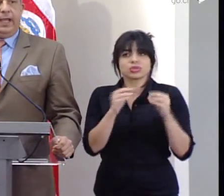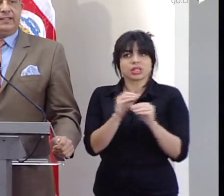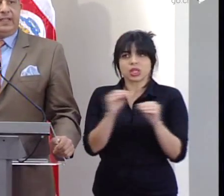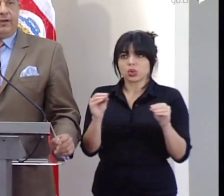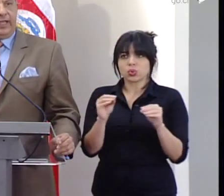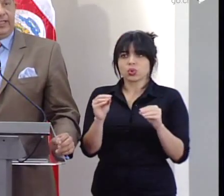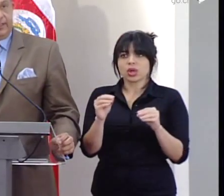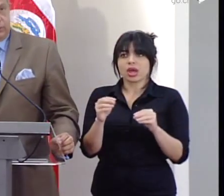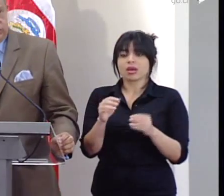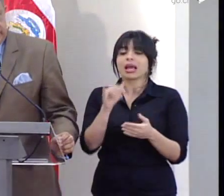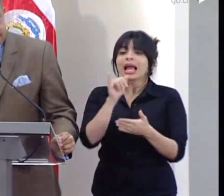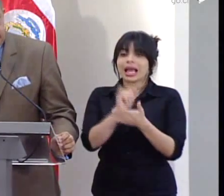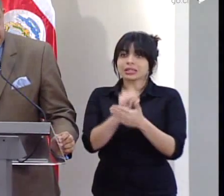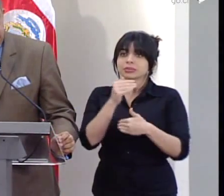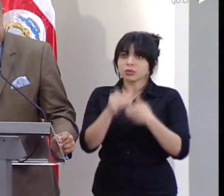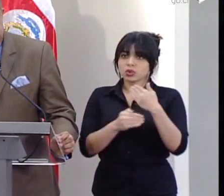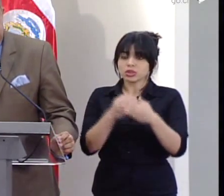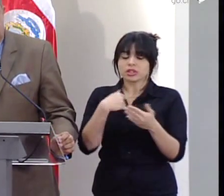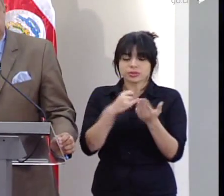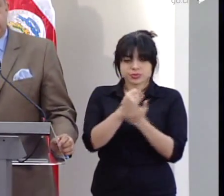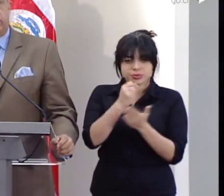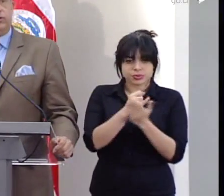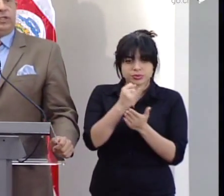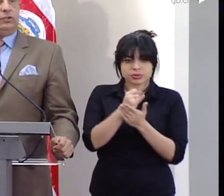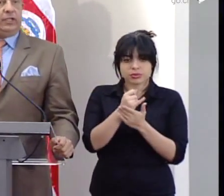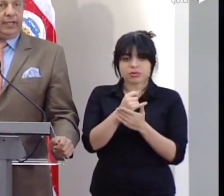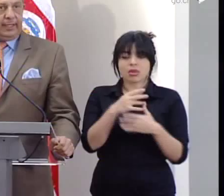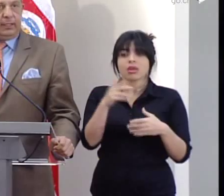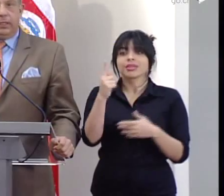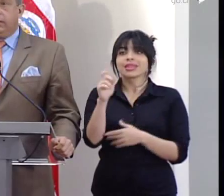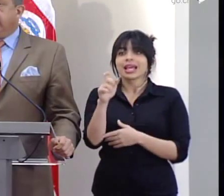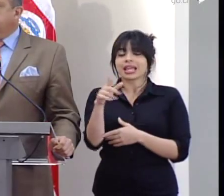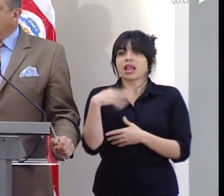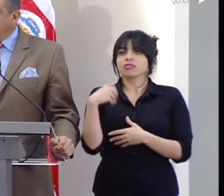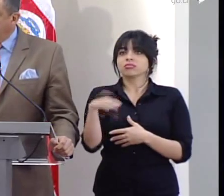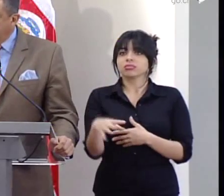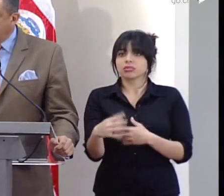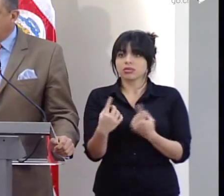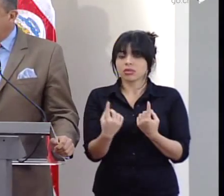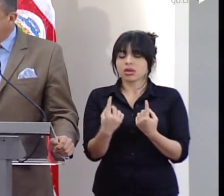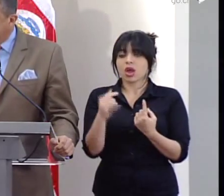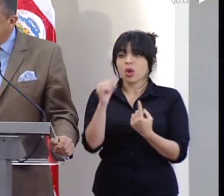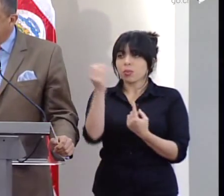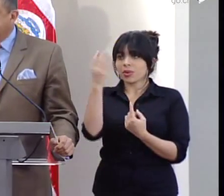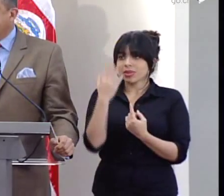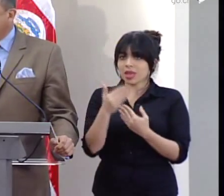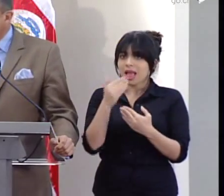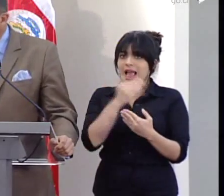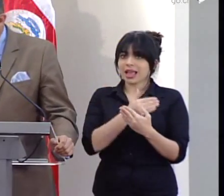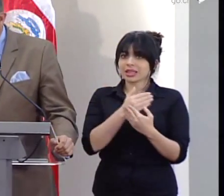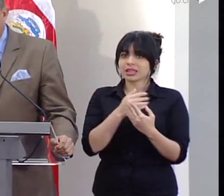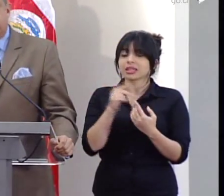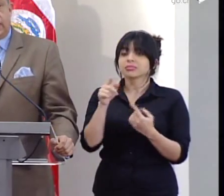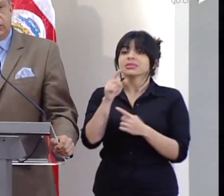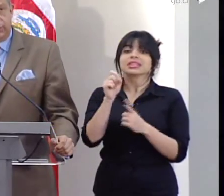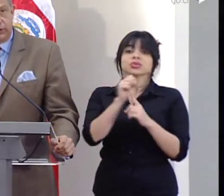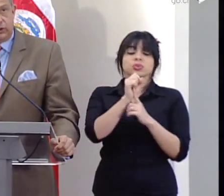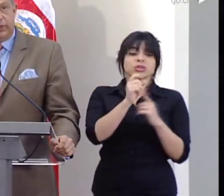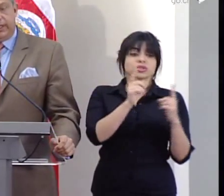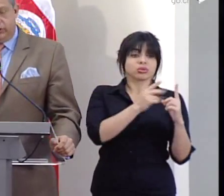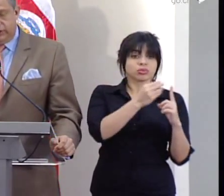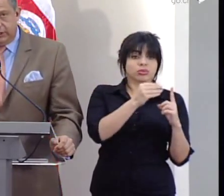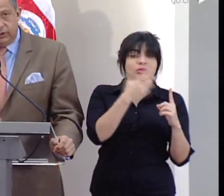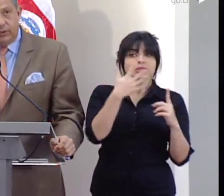ninguna. Estaba en ese proceso cuando renuncia don Daniel, tal y como fue dicho previamente a ese evento a los